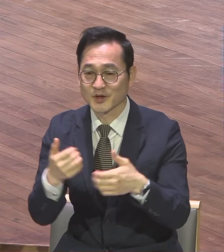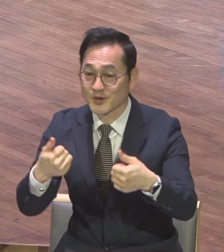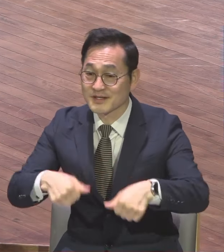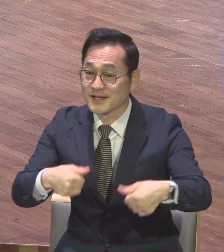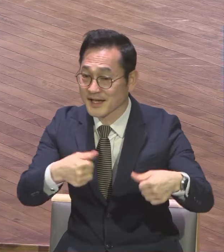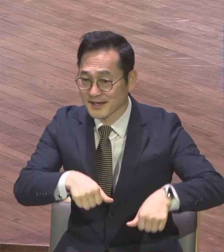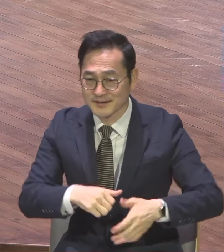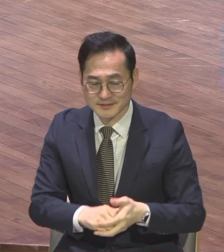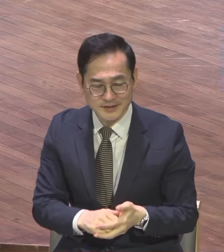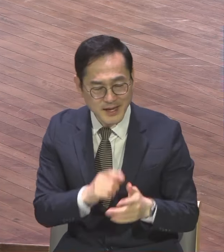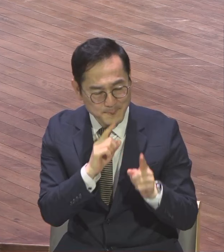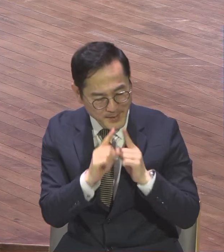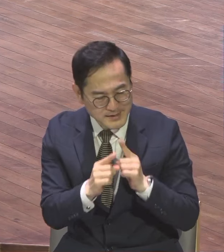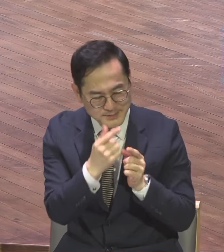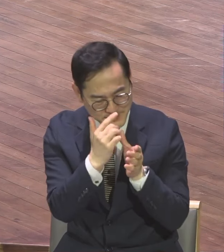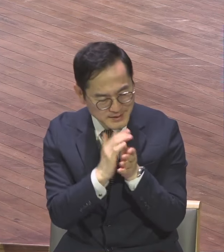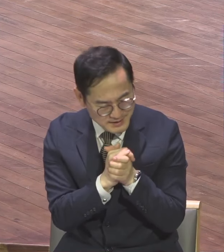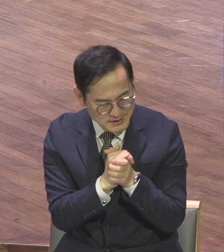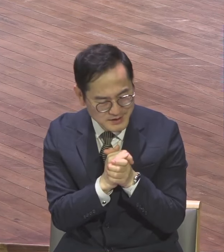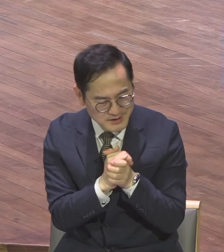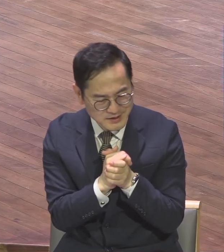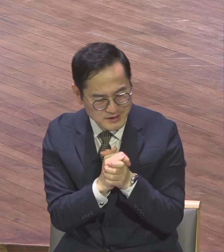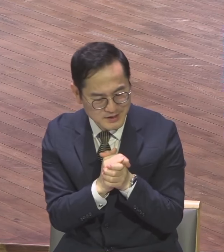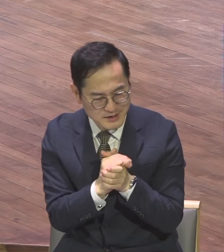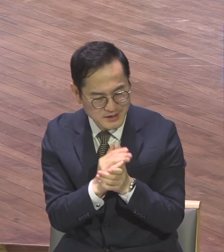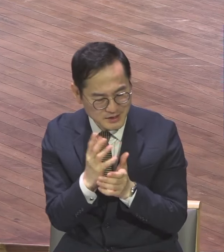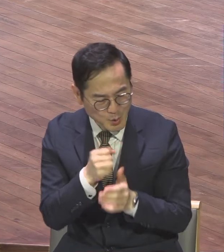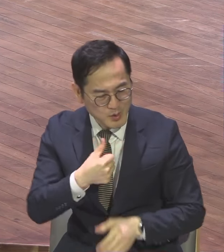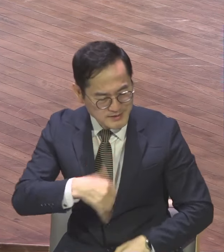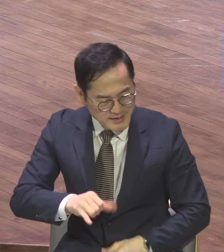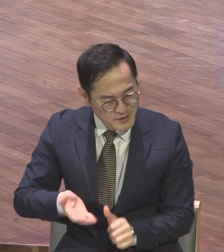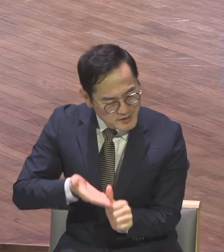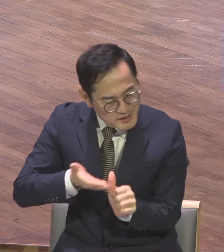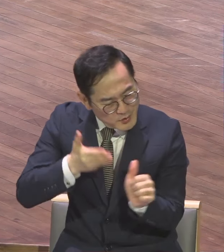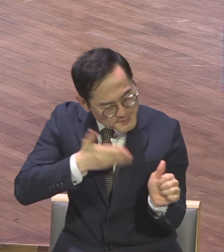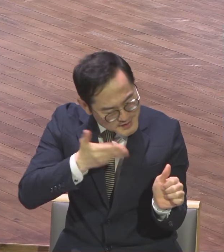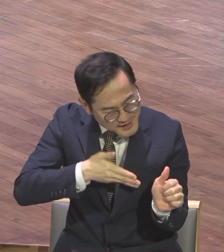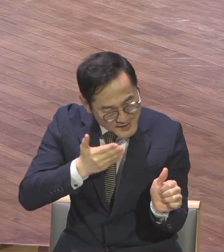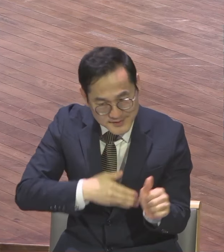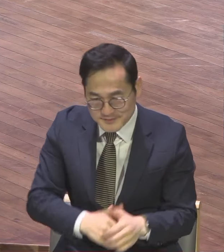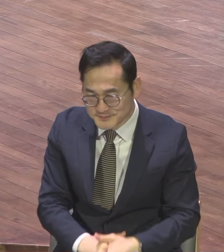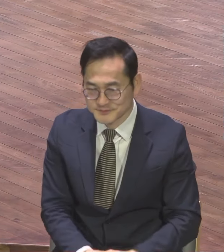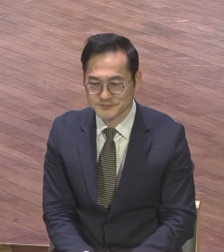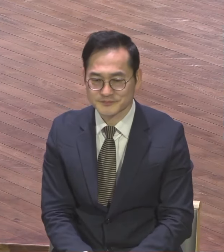인사하겠습니다. 말씀과 기도로 자녀를 양육합시다.